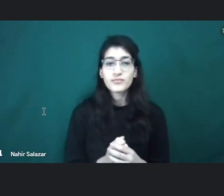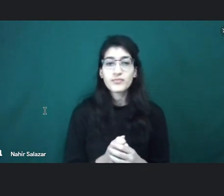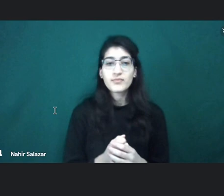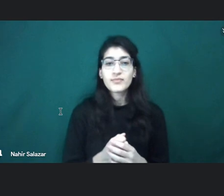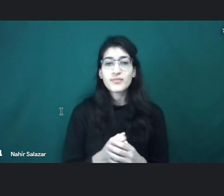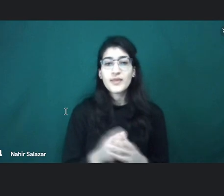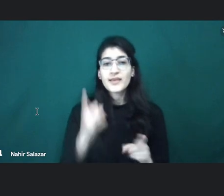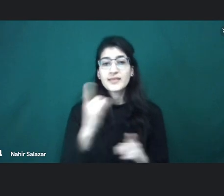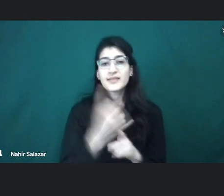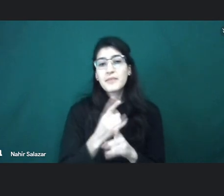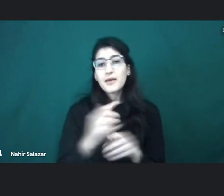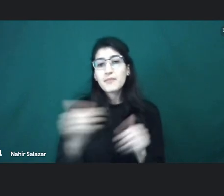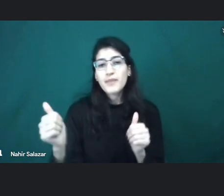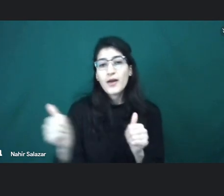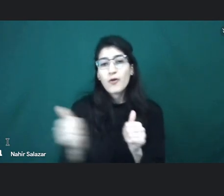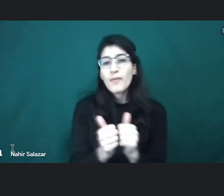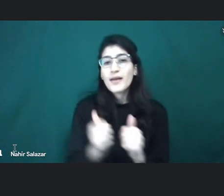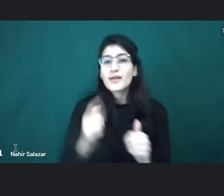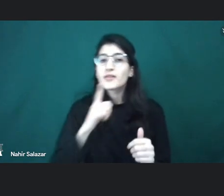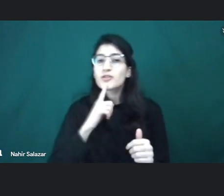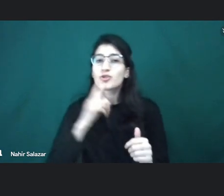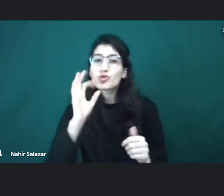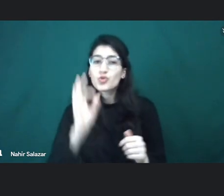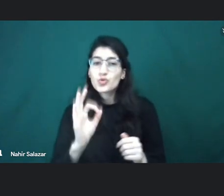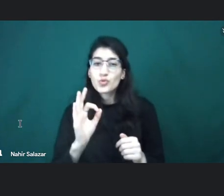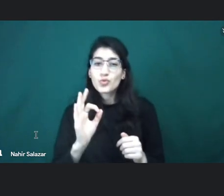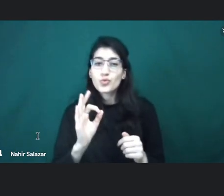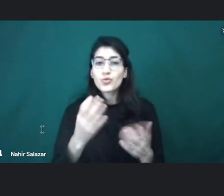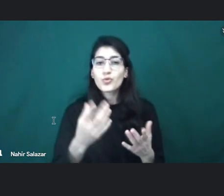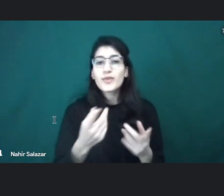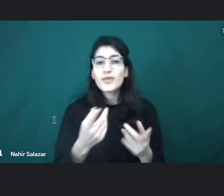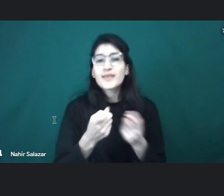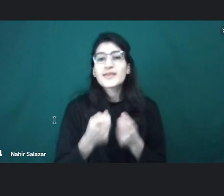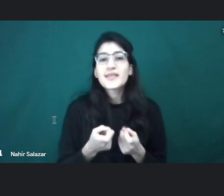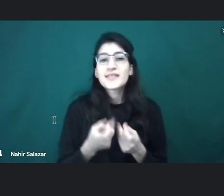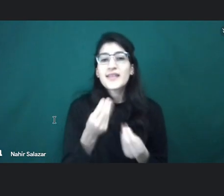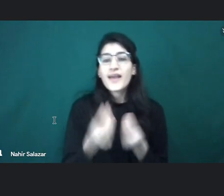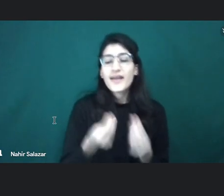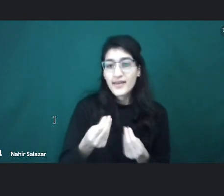¿Sí? Necesitar hacer algo. Necesita hacer algo.